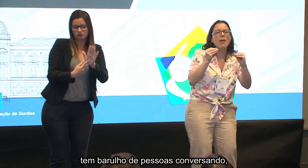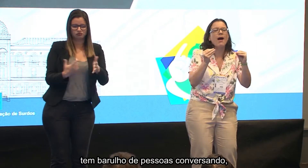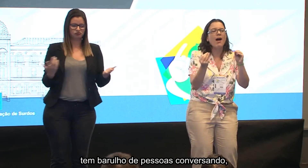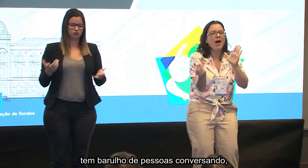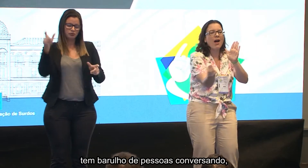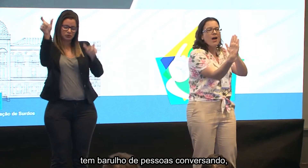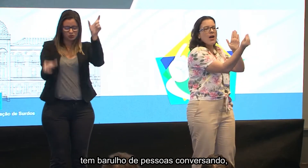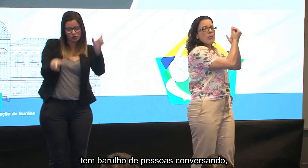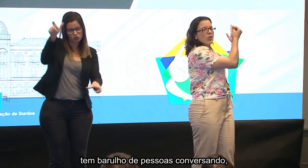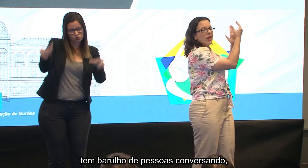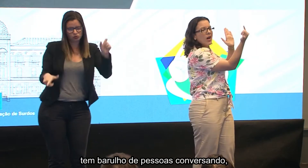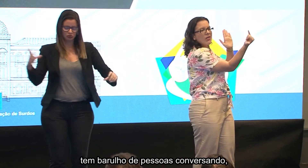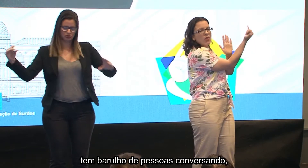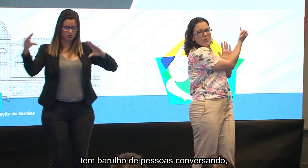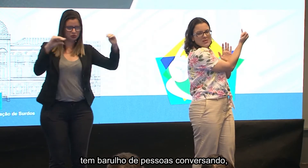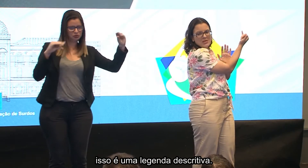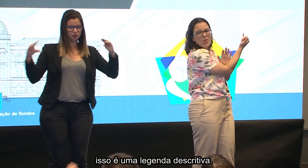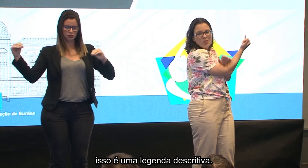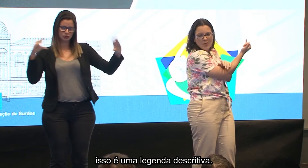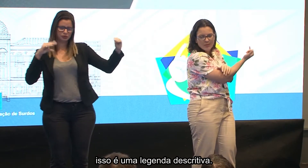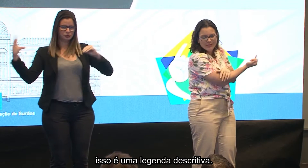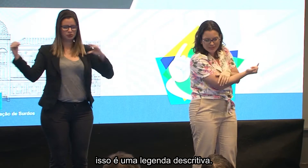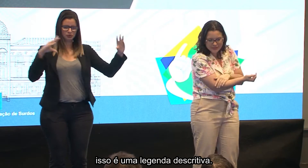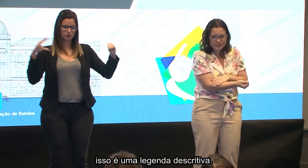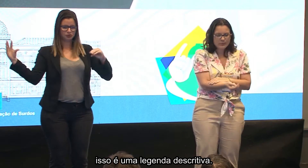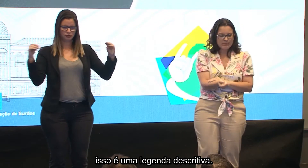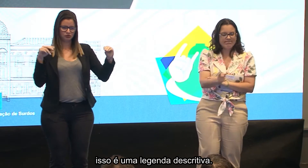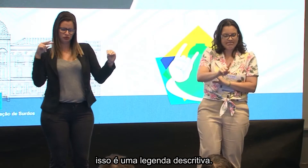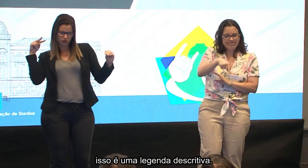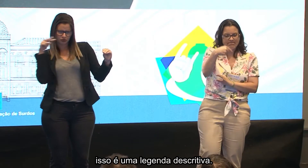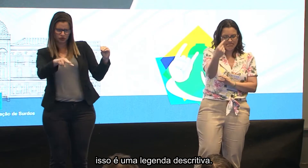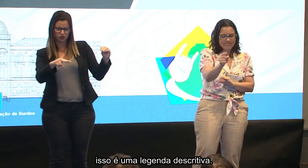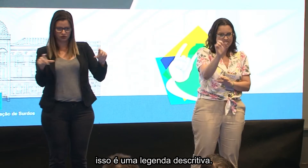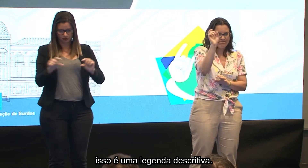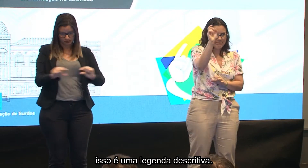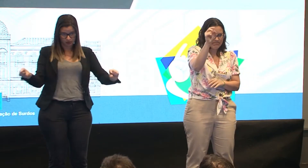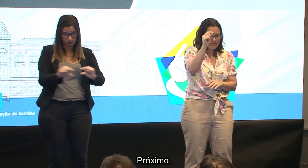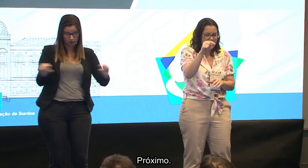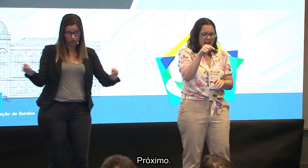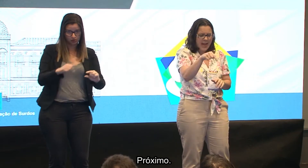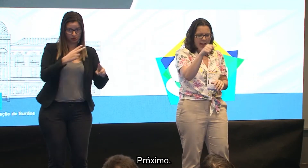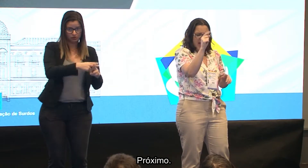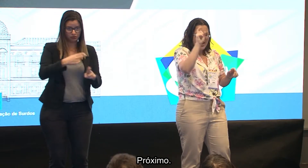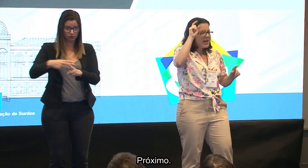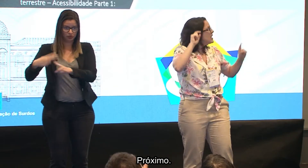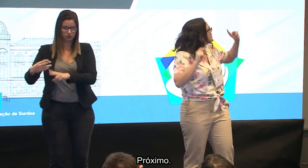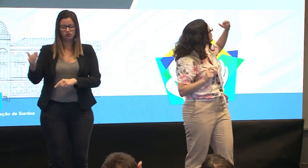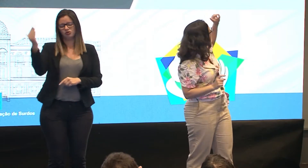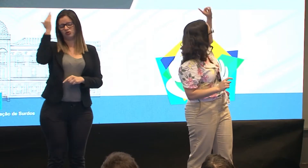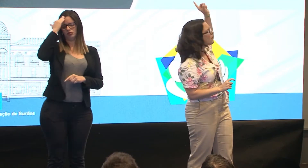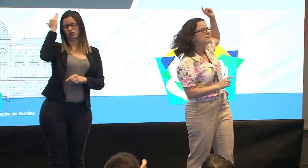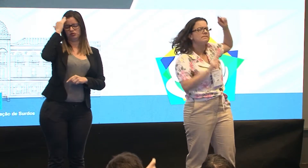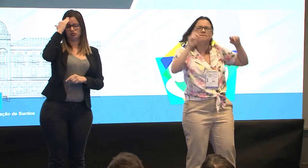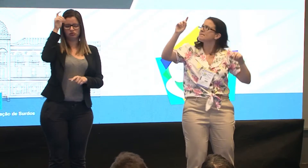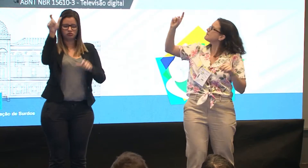barulhos de pessoas conversando. Então, isso é uma legenda descritiva. Próximo.